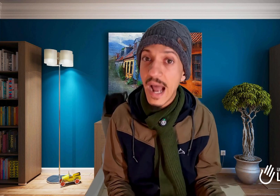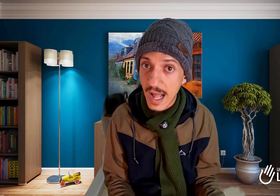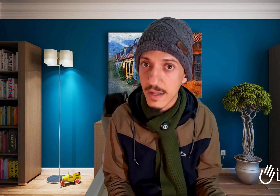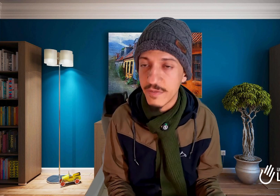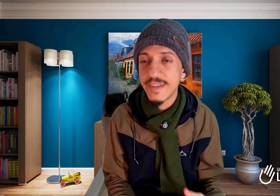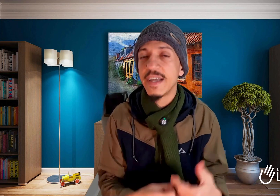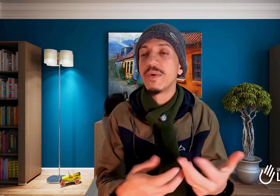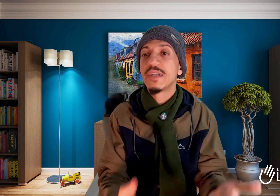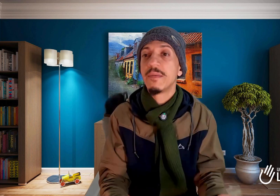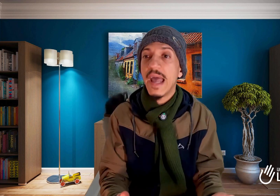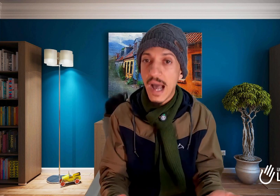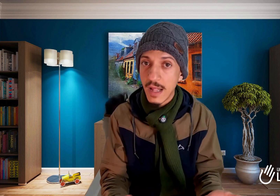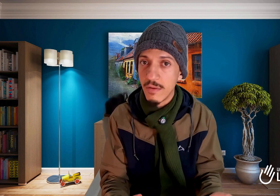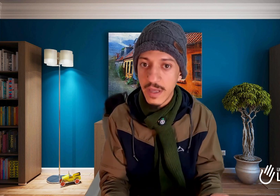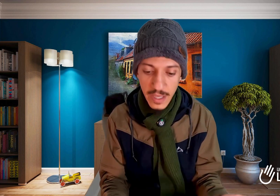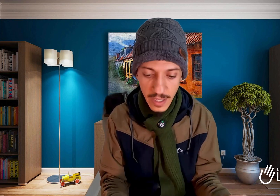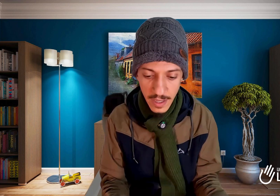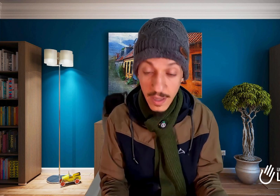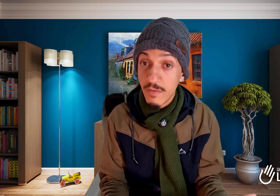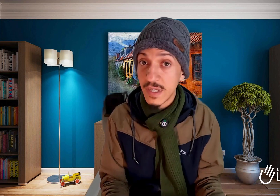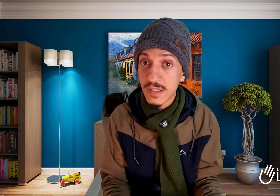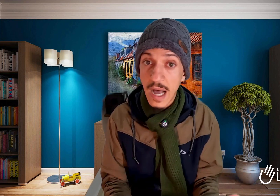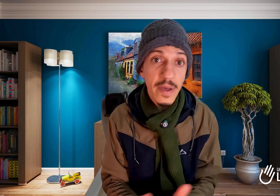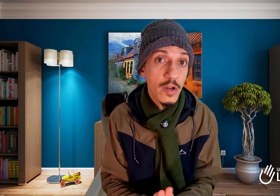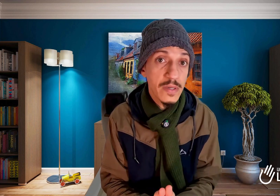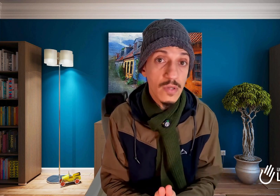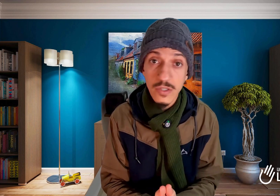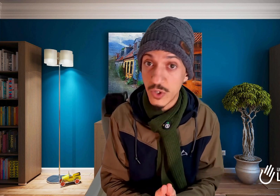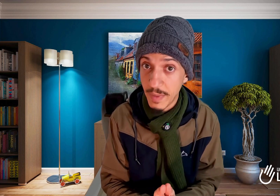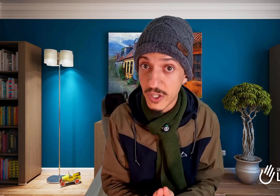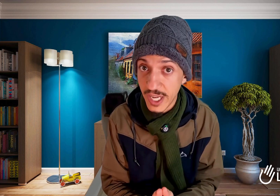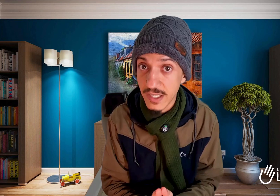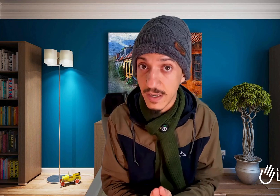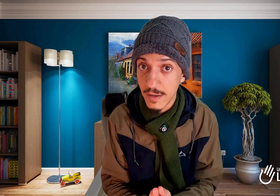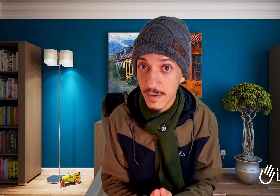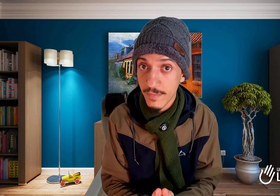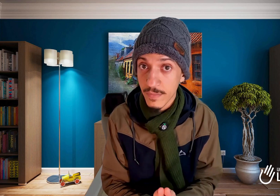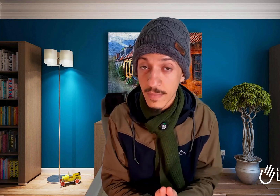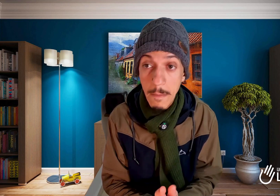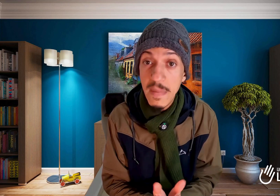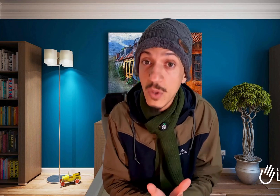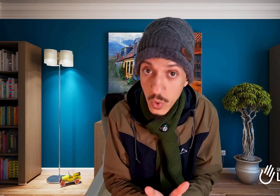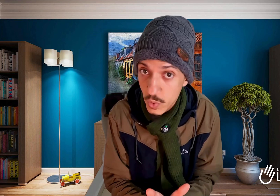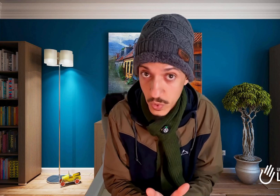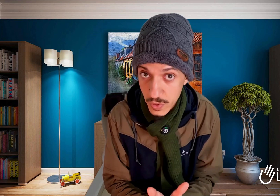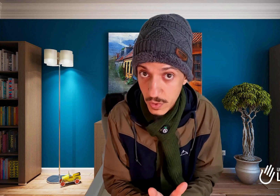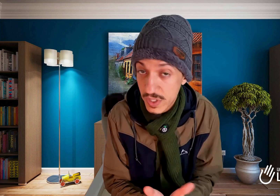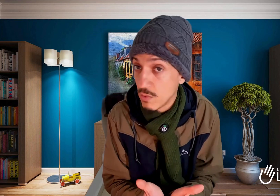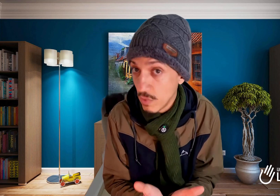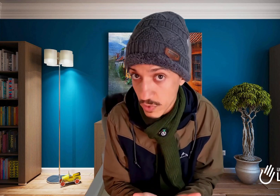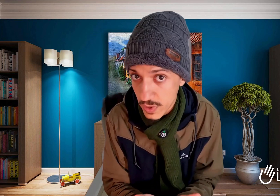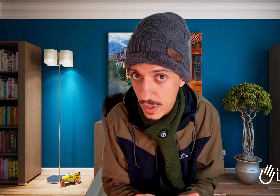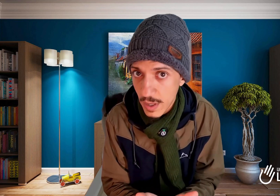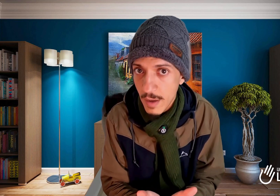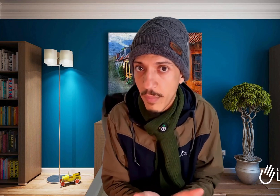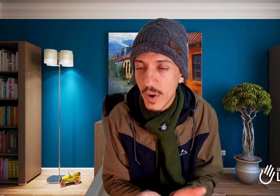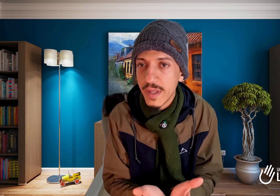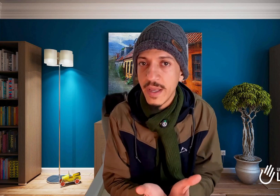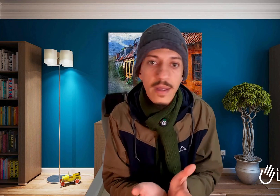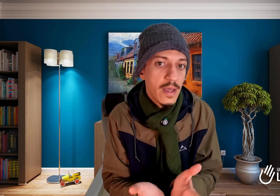de fazer um exame errado. E você sabe que numa situação de emergência, minutos, segundos, podem